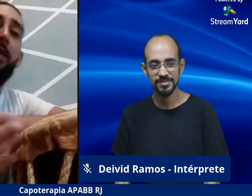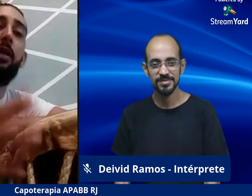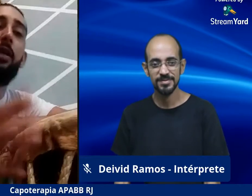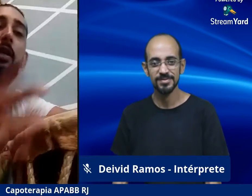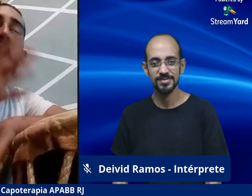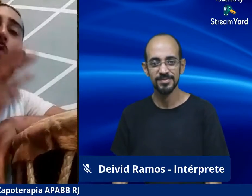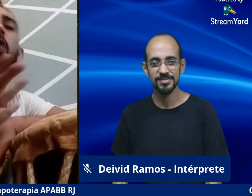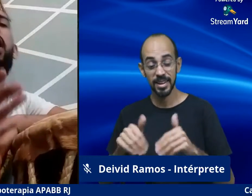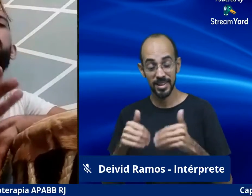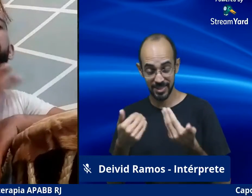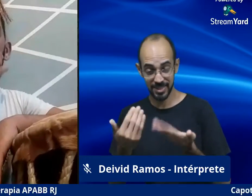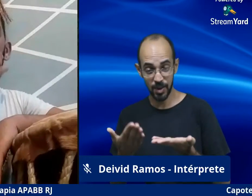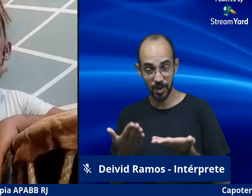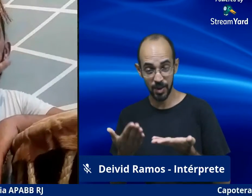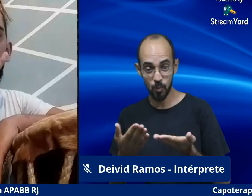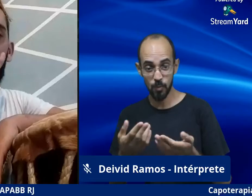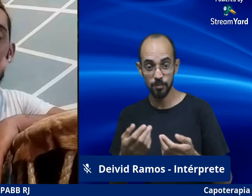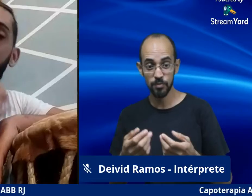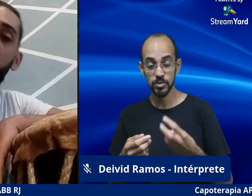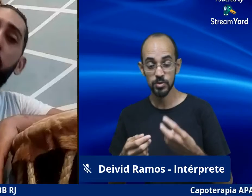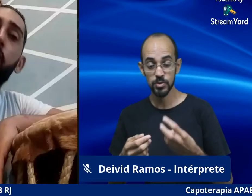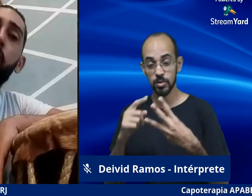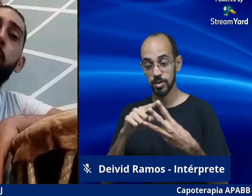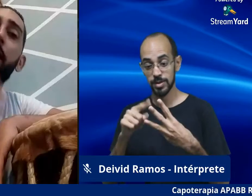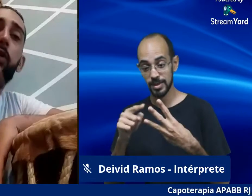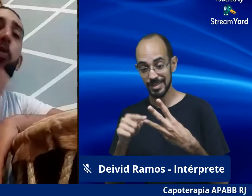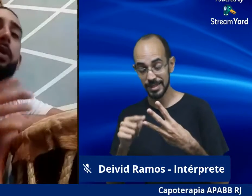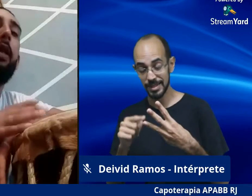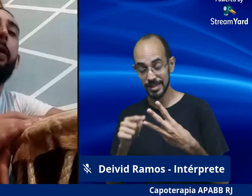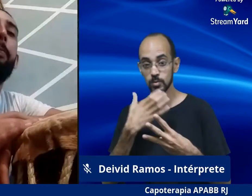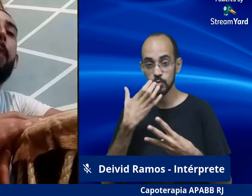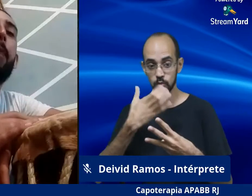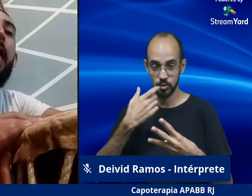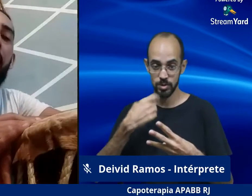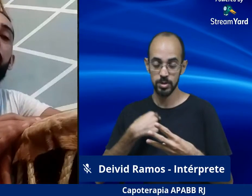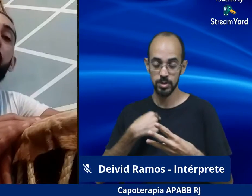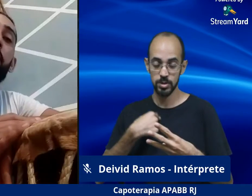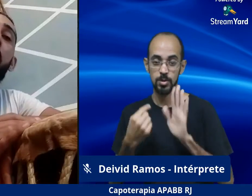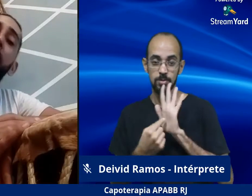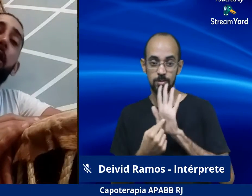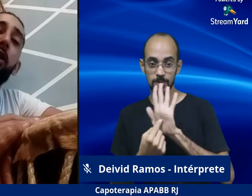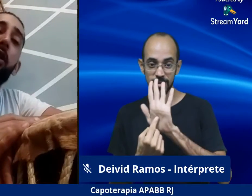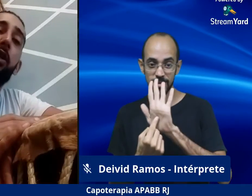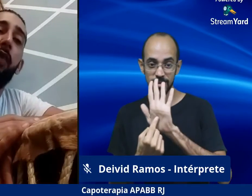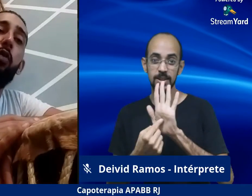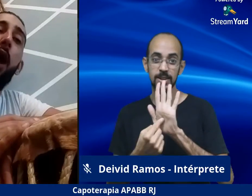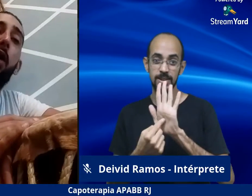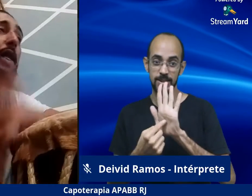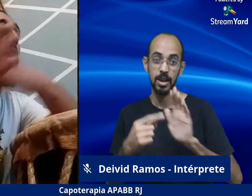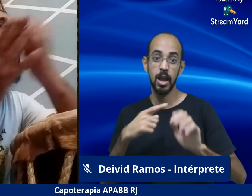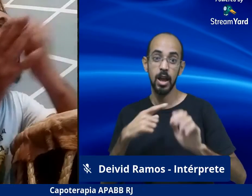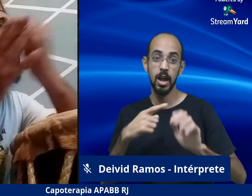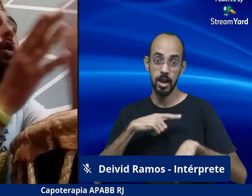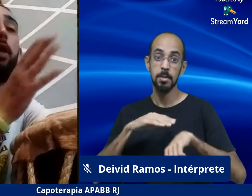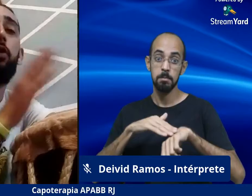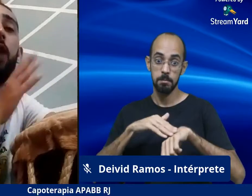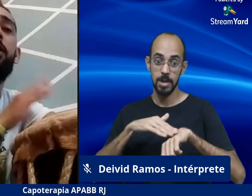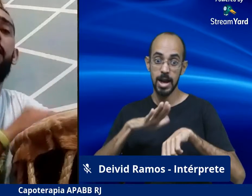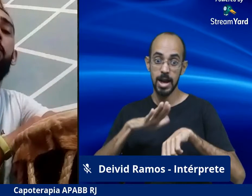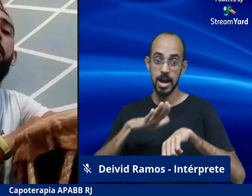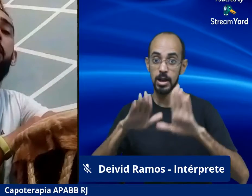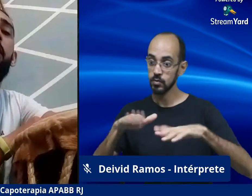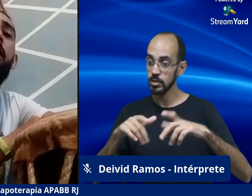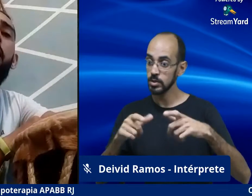Então essas foram 3 musiquinhas que eu cantei. Tem muito mais músicas. Às vezes a gente vai numa roda que é uma roda só